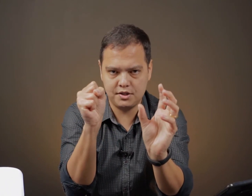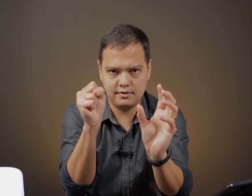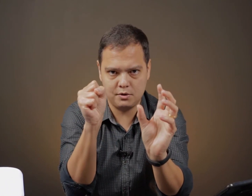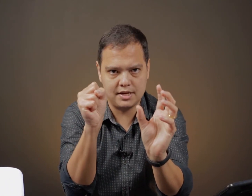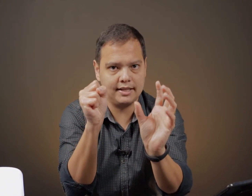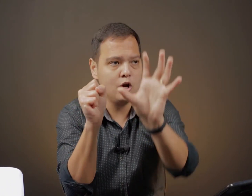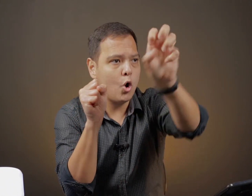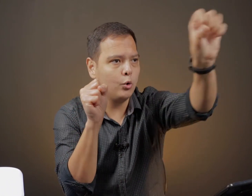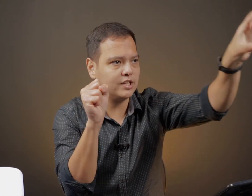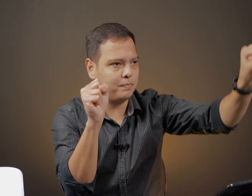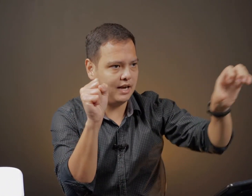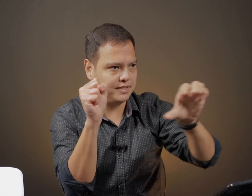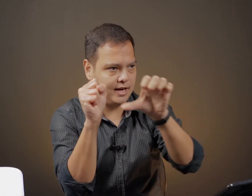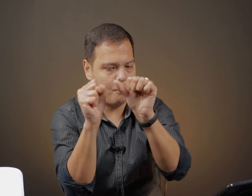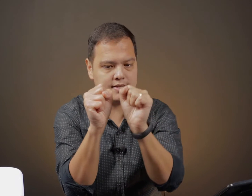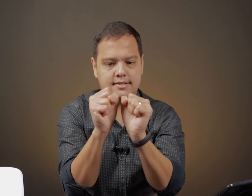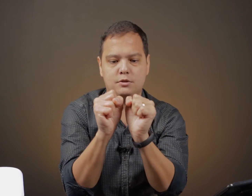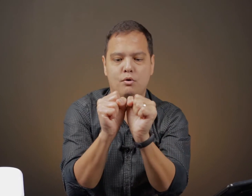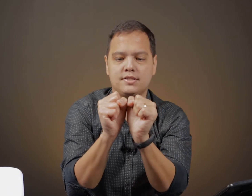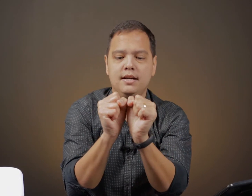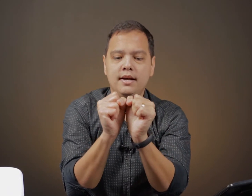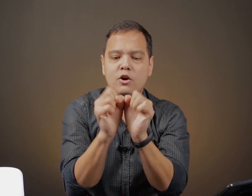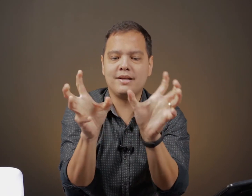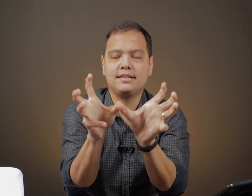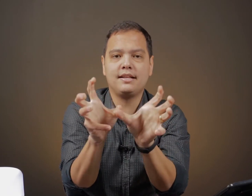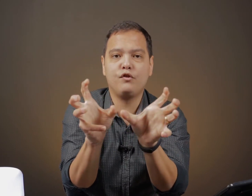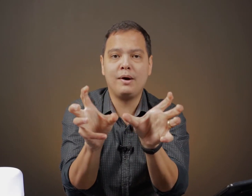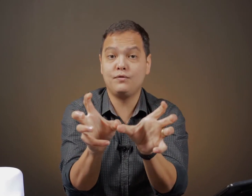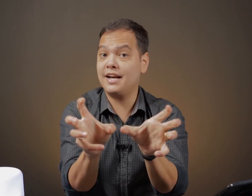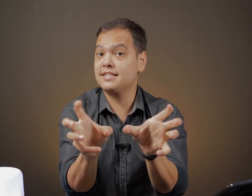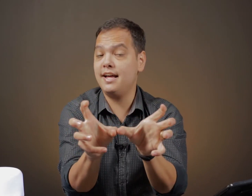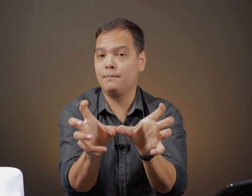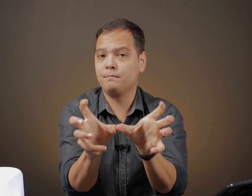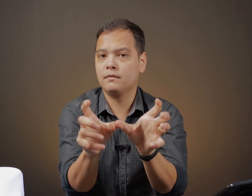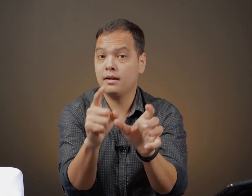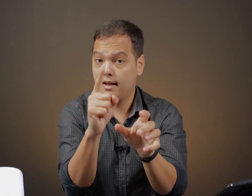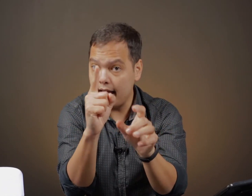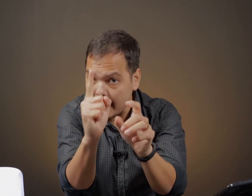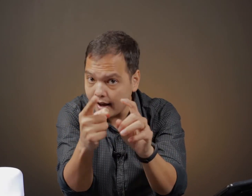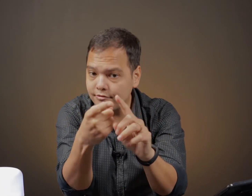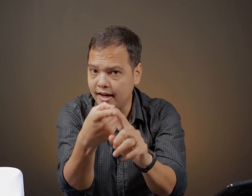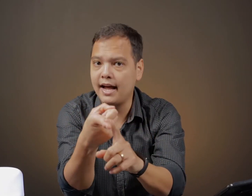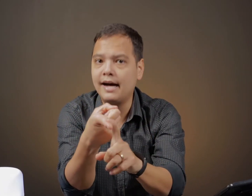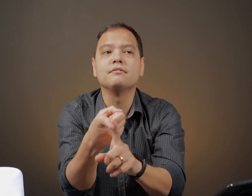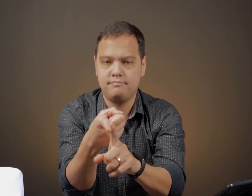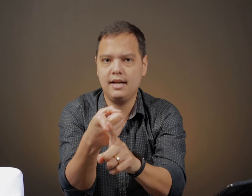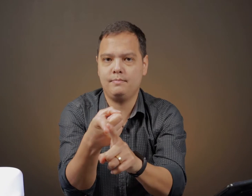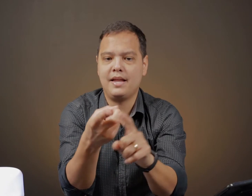sendo usada, outras palavras que ela começa a ser exposta e começa a tentar formar as frases dela. Ela fala errado? Fala. Ela